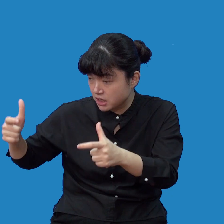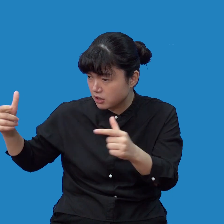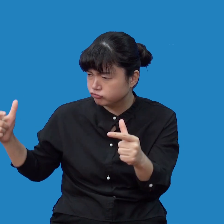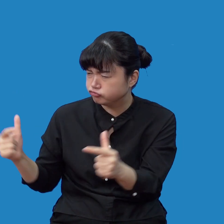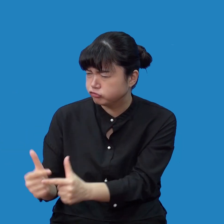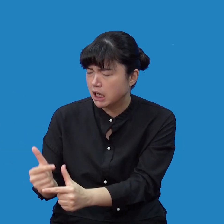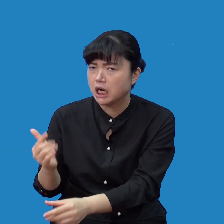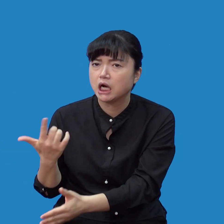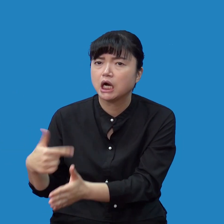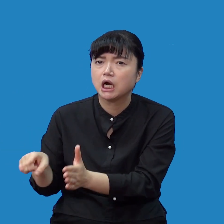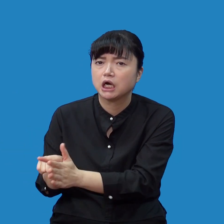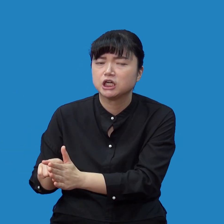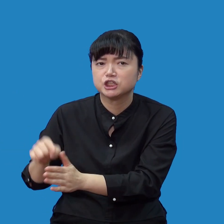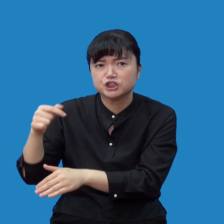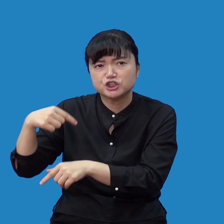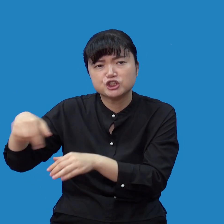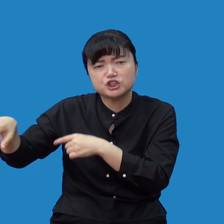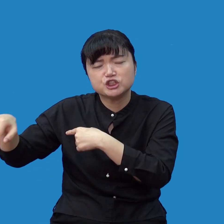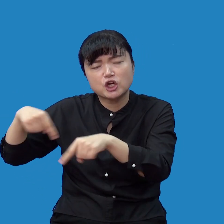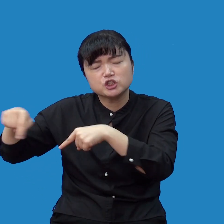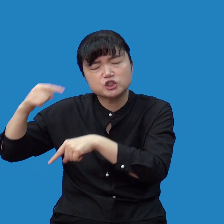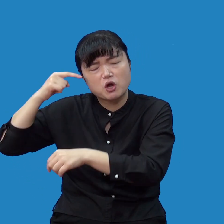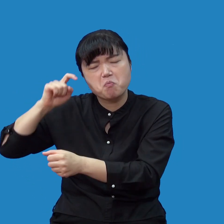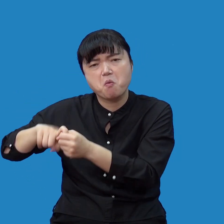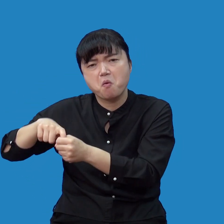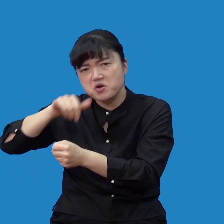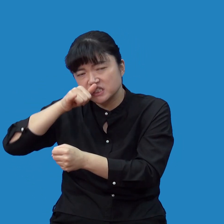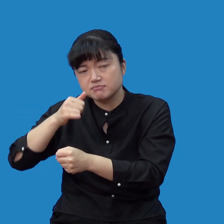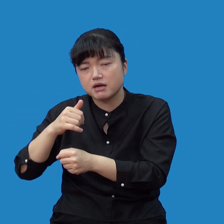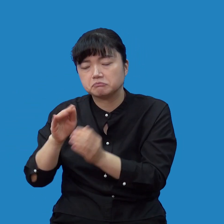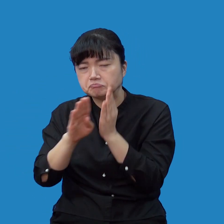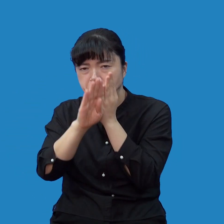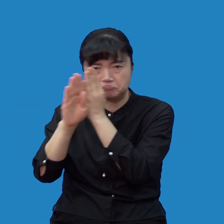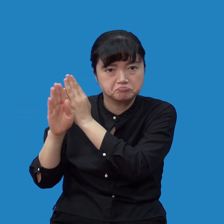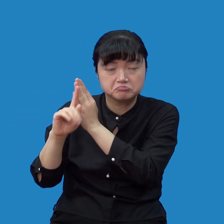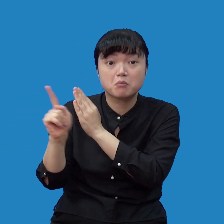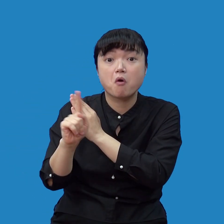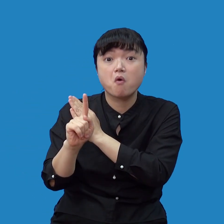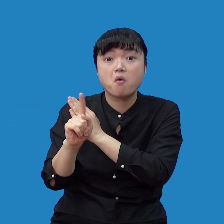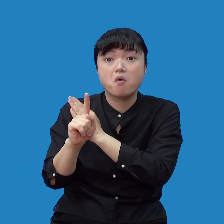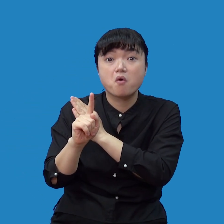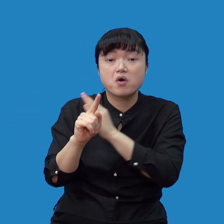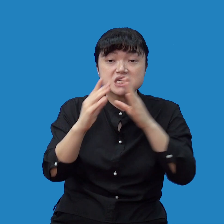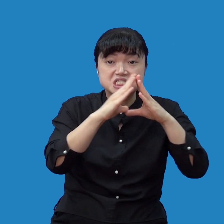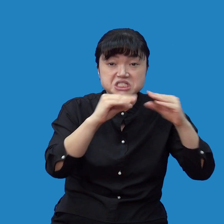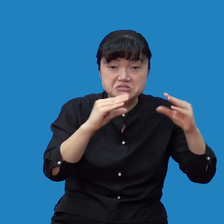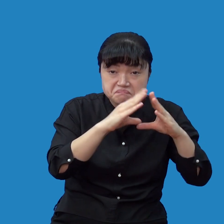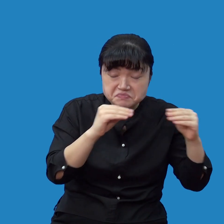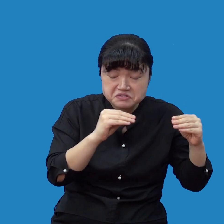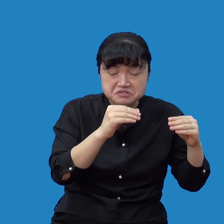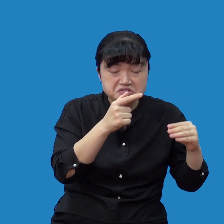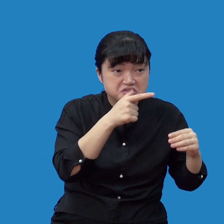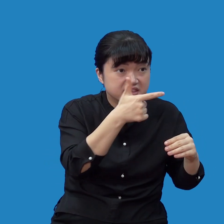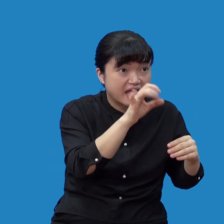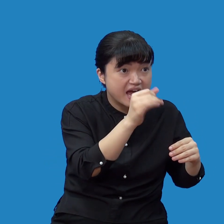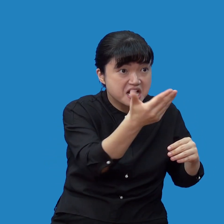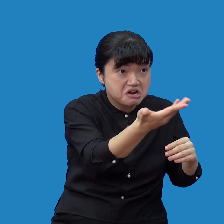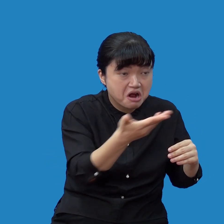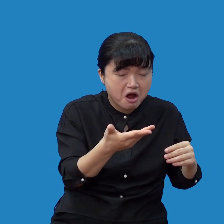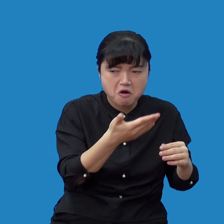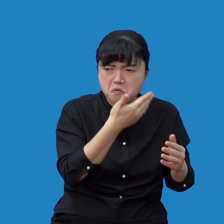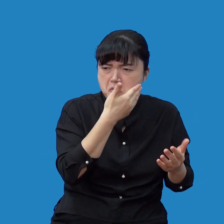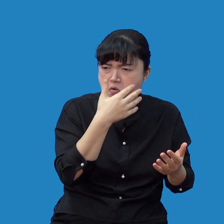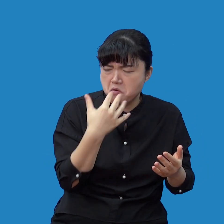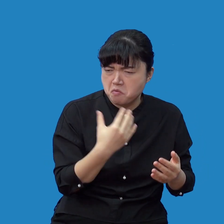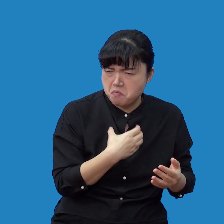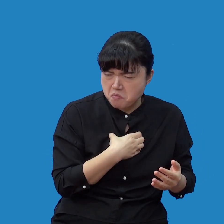그 정치적인 의도도 있지만, 다른 한편으로는 이집트 사람들이 신성하게 여기는 나일에 너희